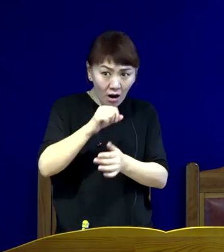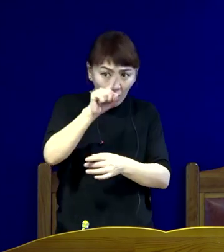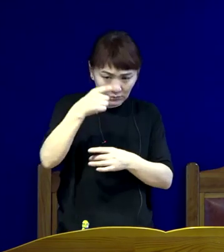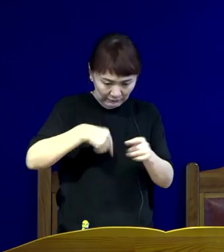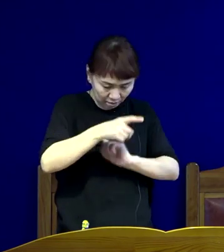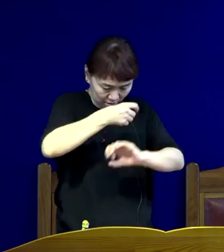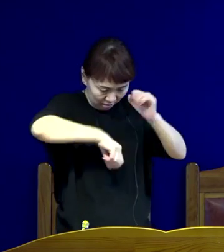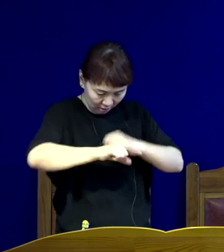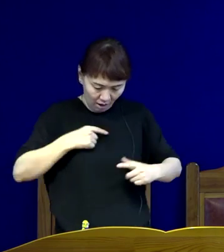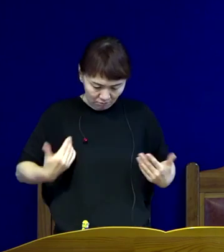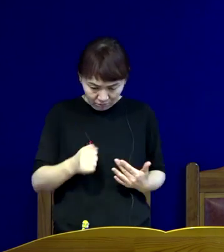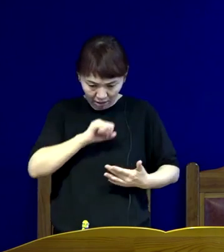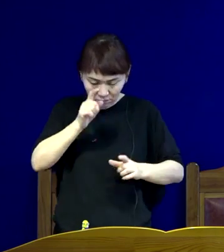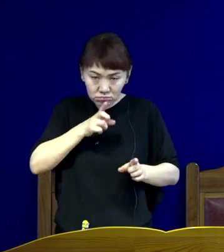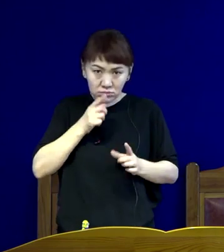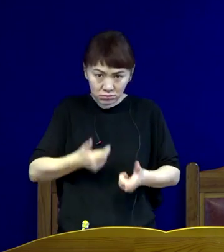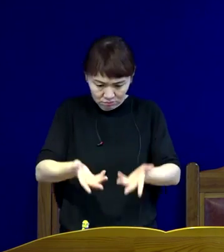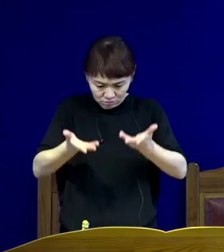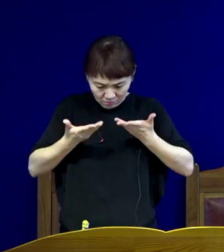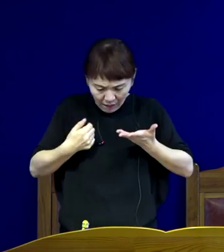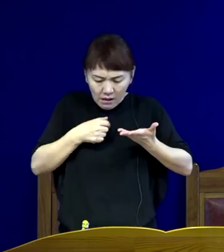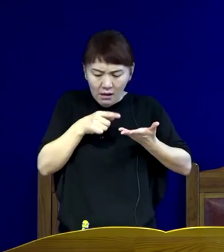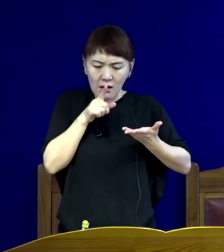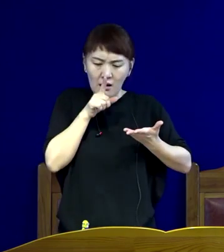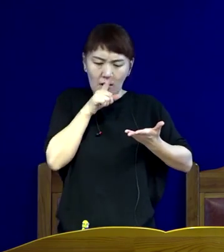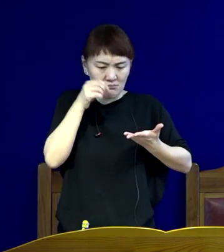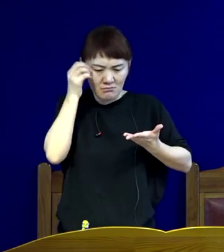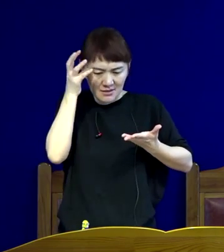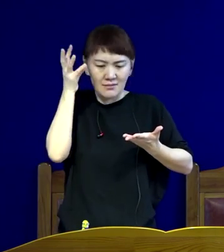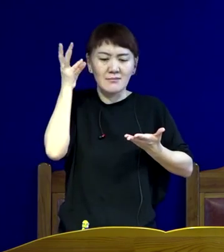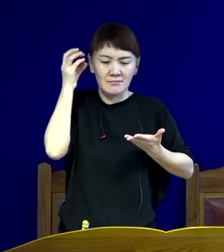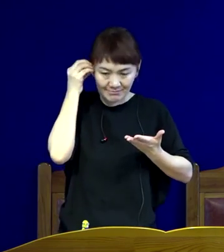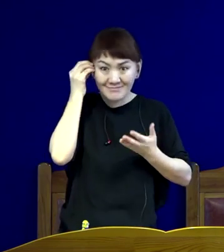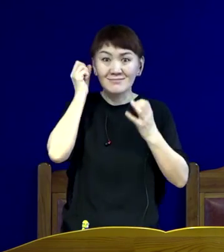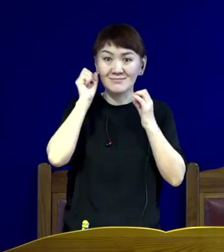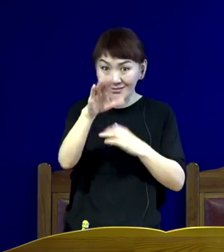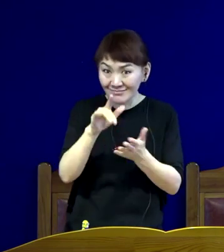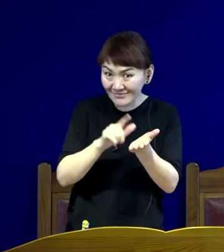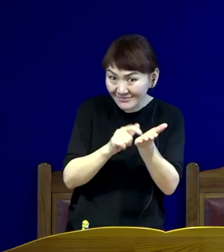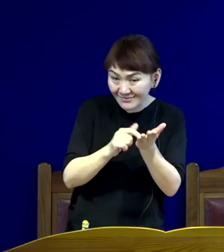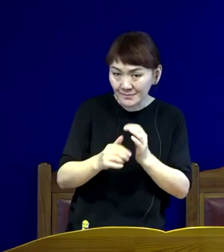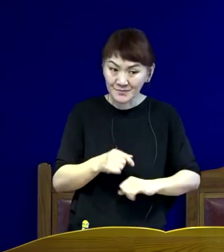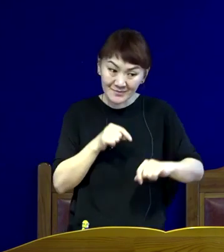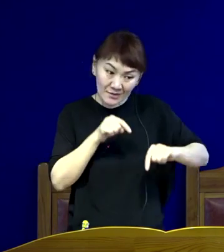Тэгэхээр өнөөдөр хоёр зүйлийг хэлж өглөө. Энэ хоёр зүйл дотор